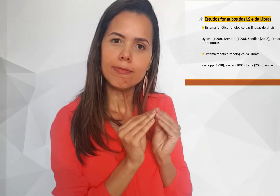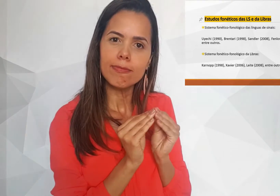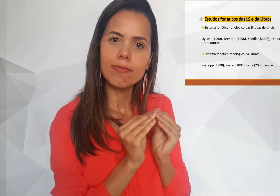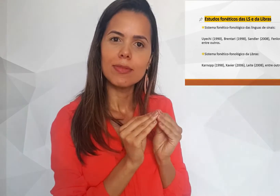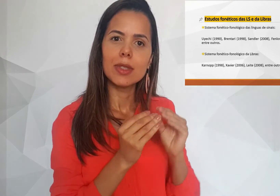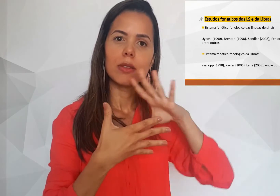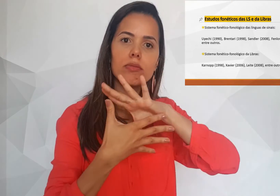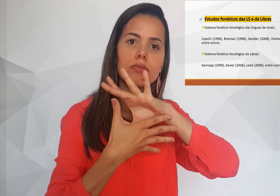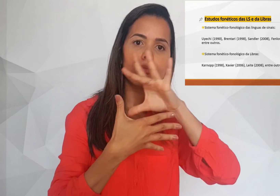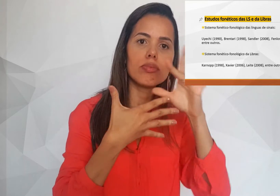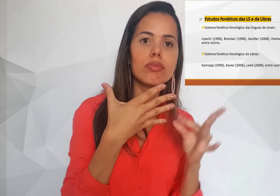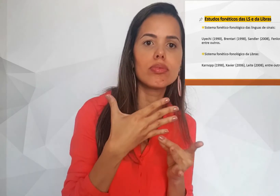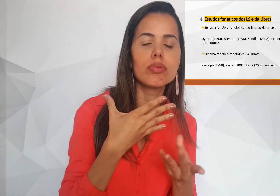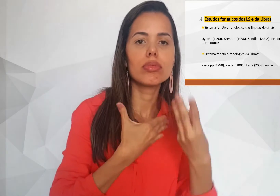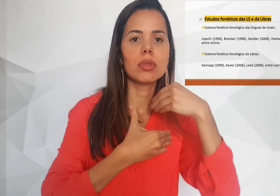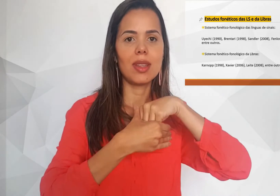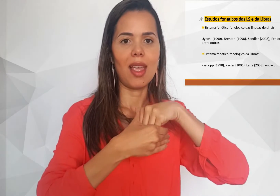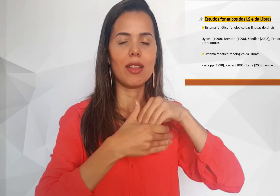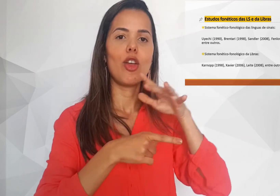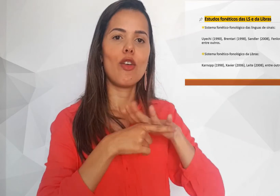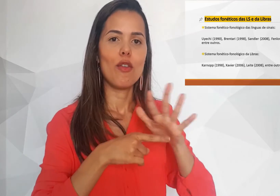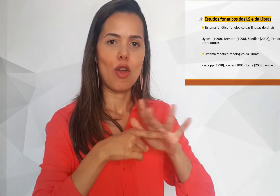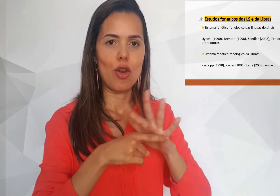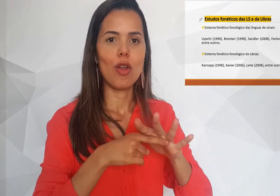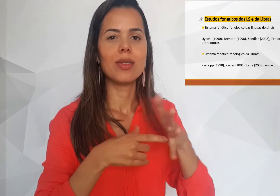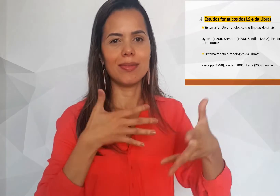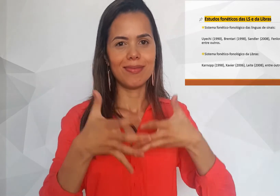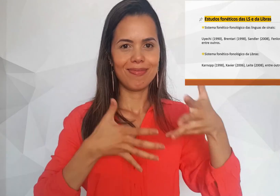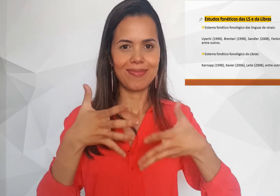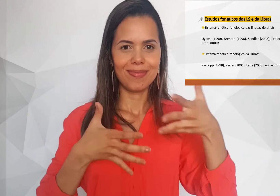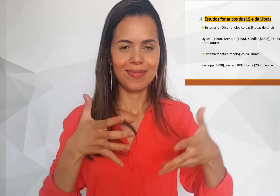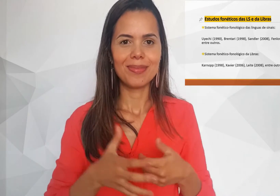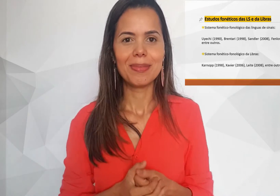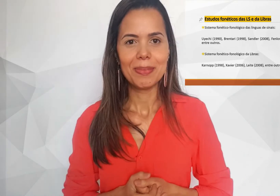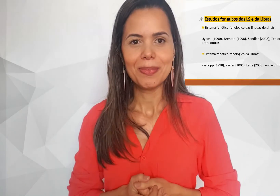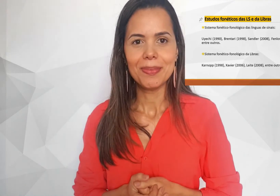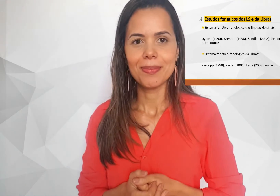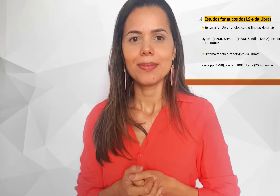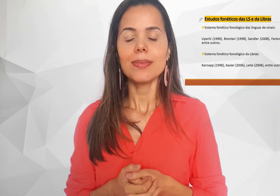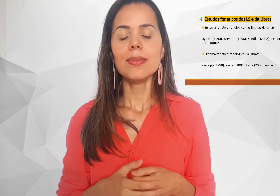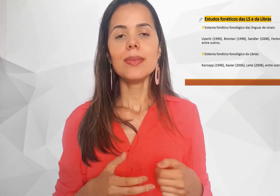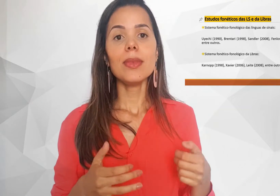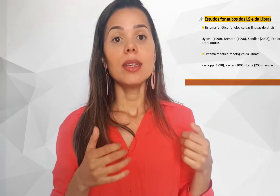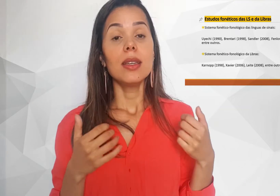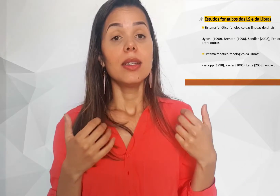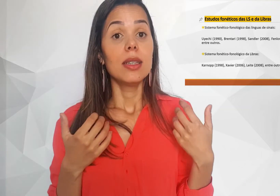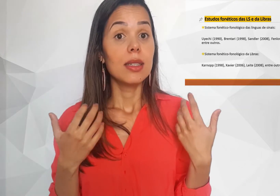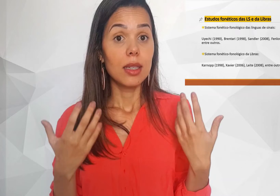à mão, mas a todo o corpo envolvido no momento de articulação e enunciação